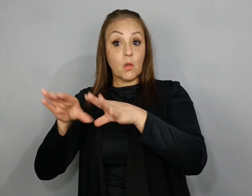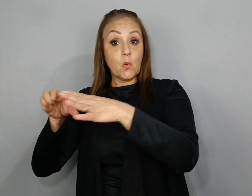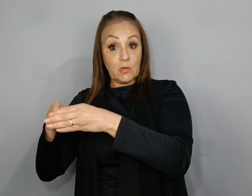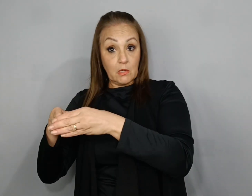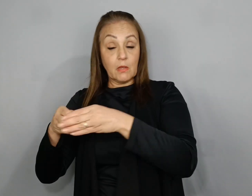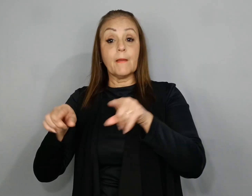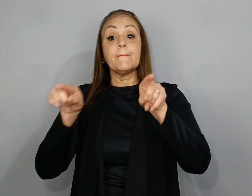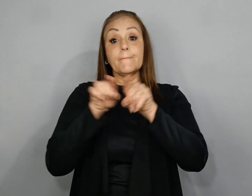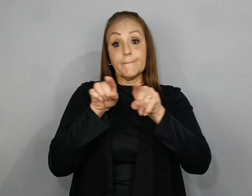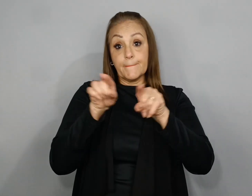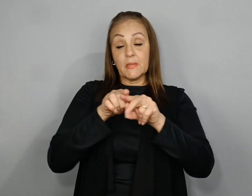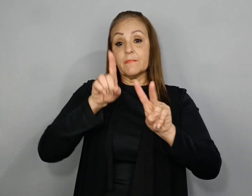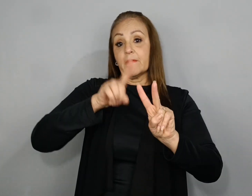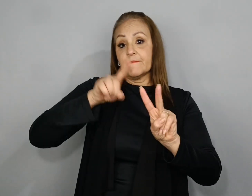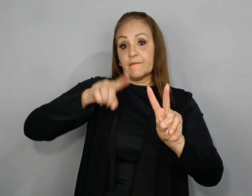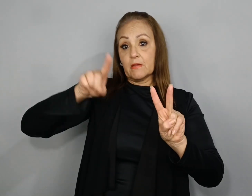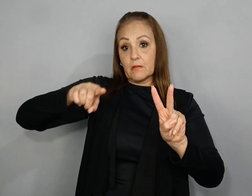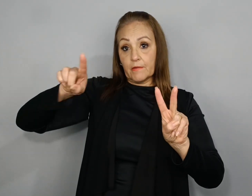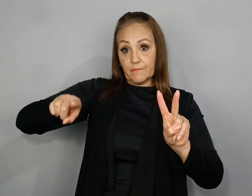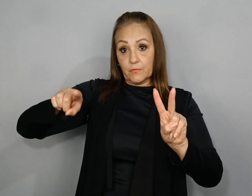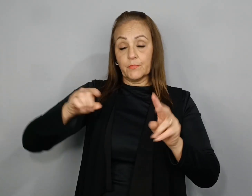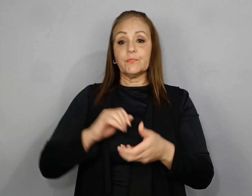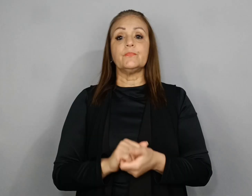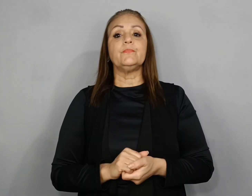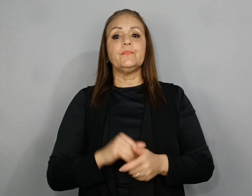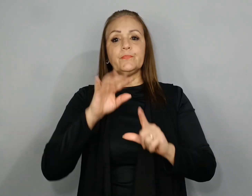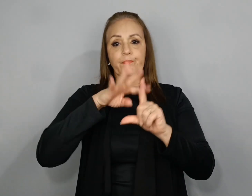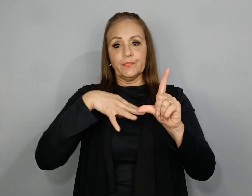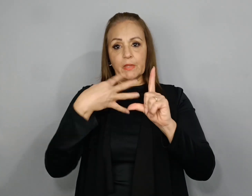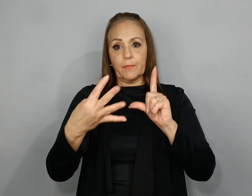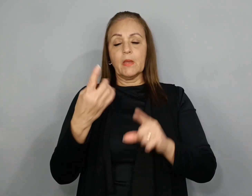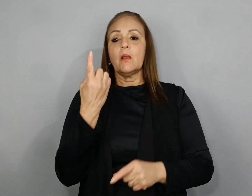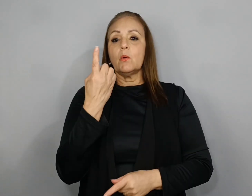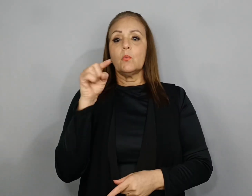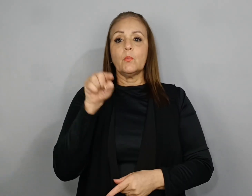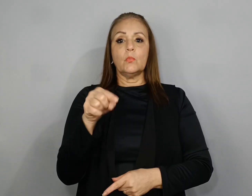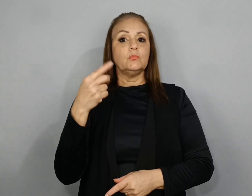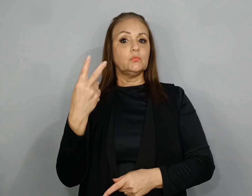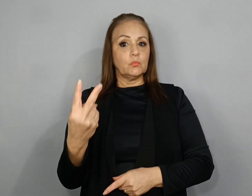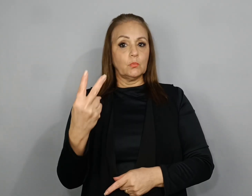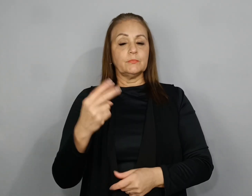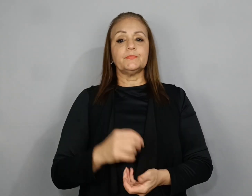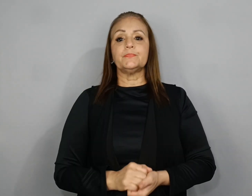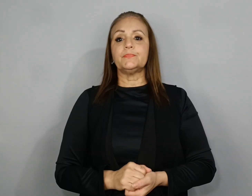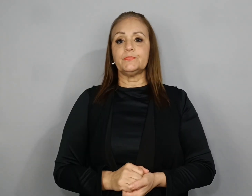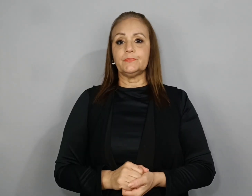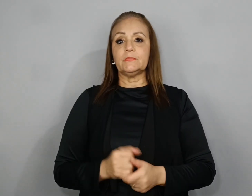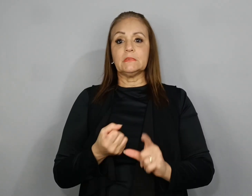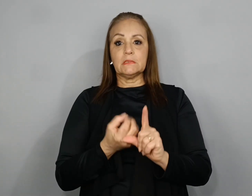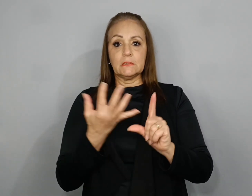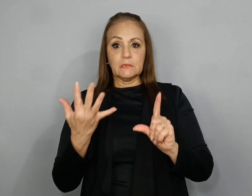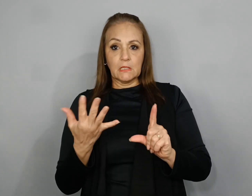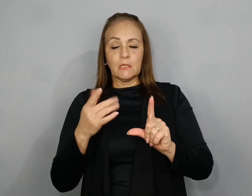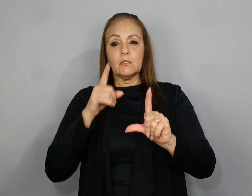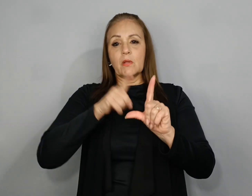mesma variável. Tabela 1.2. Série estatística